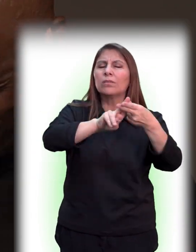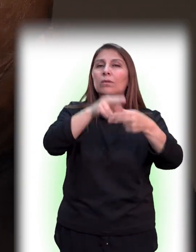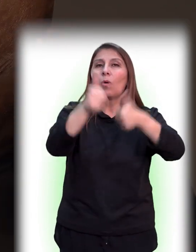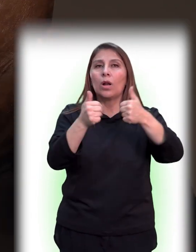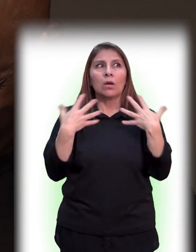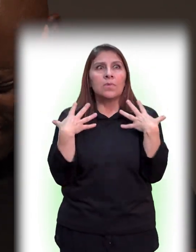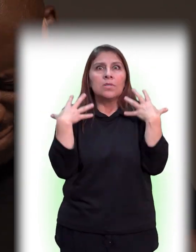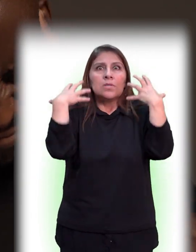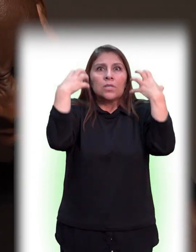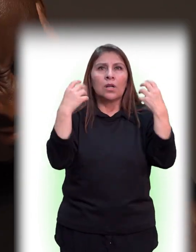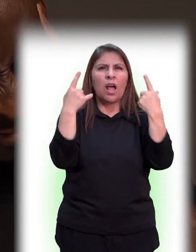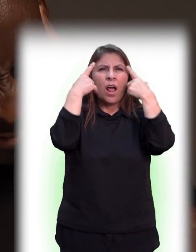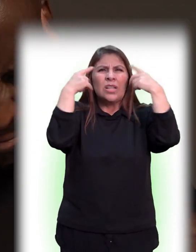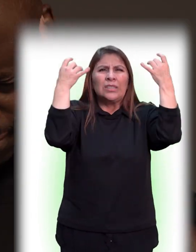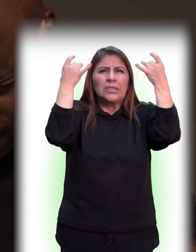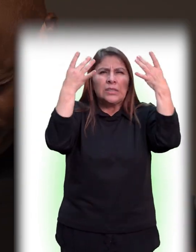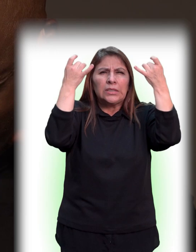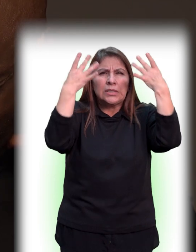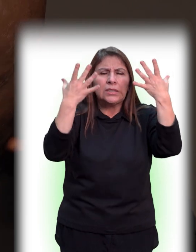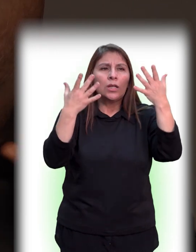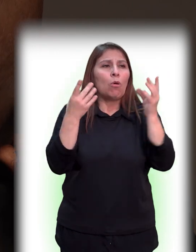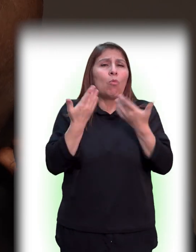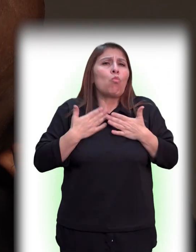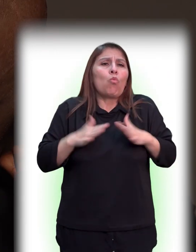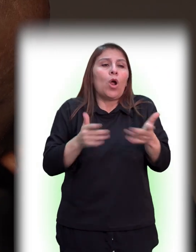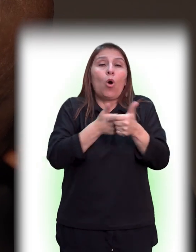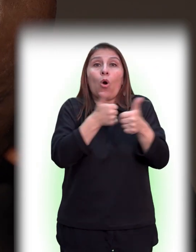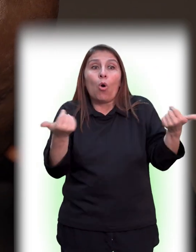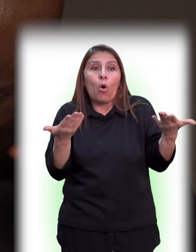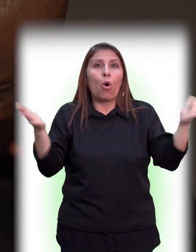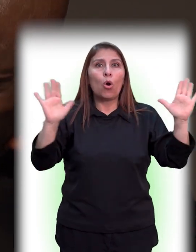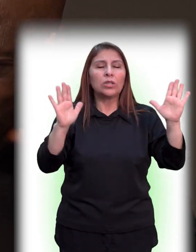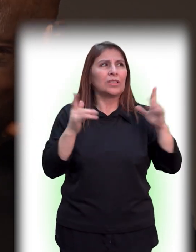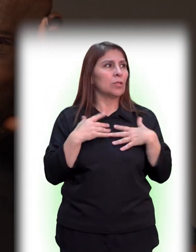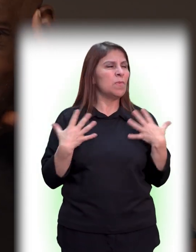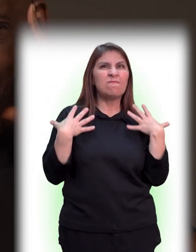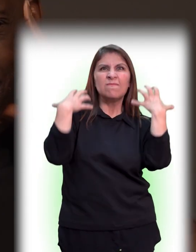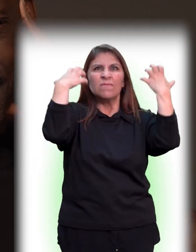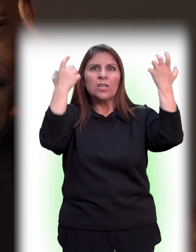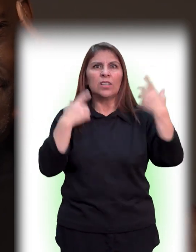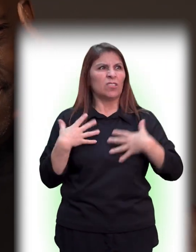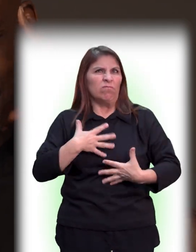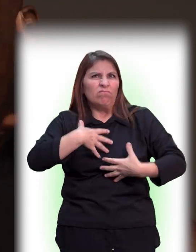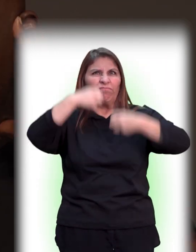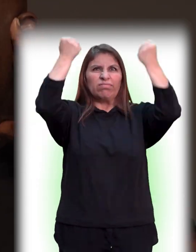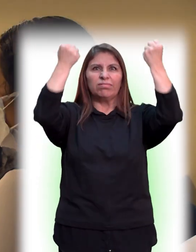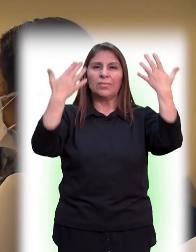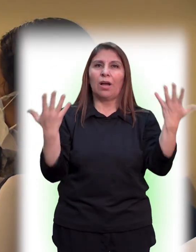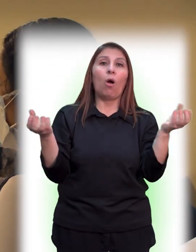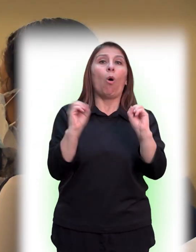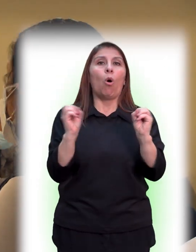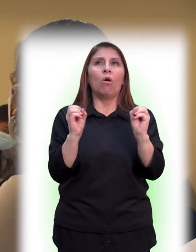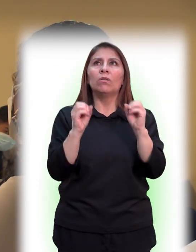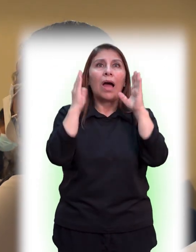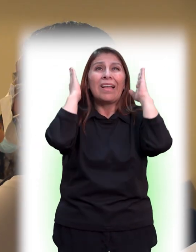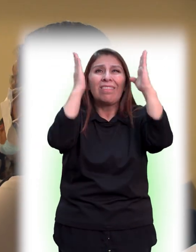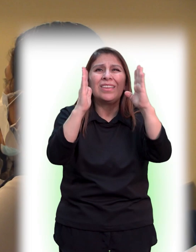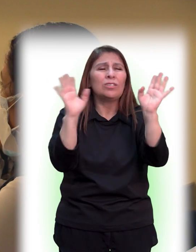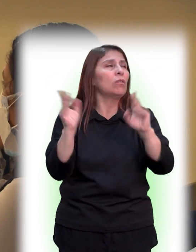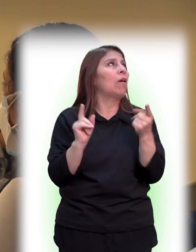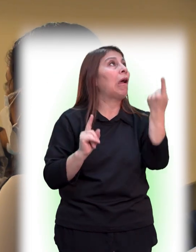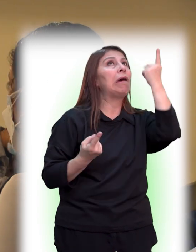tienen que ver con estrés, dolor de cabeza, cualquier otra alteración, irritabilidad, falta